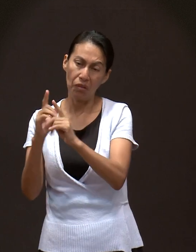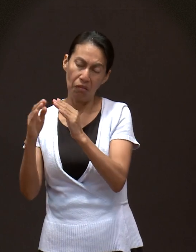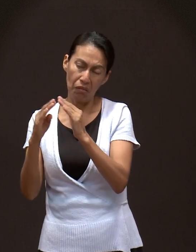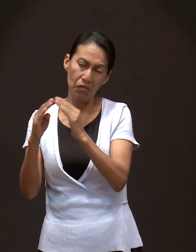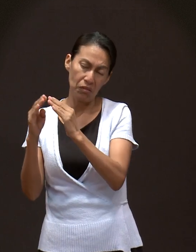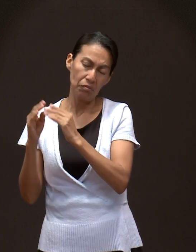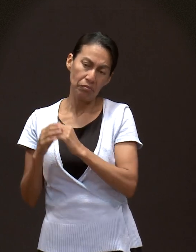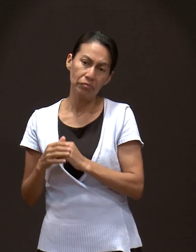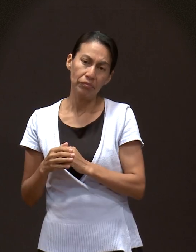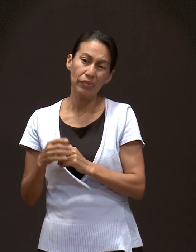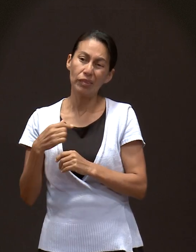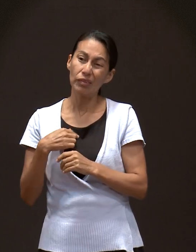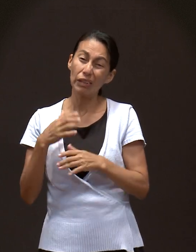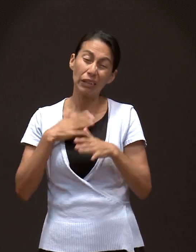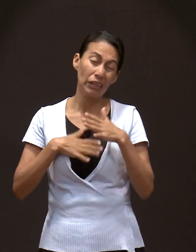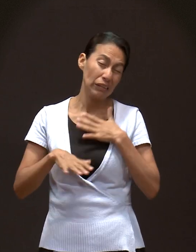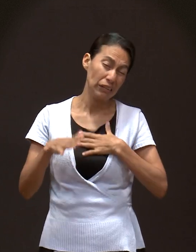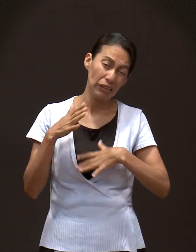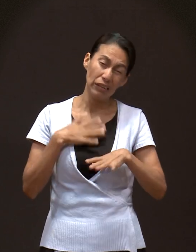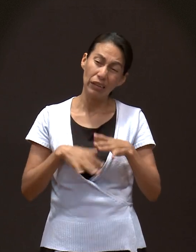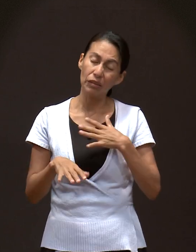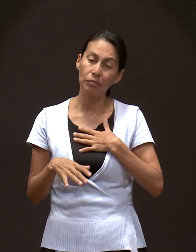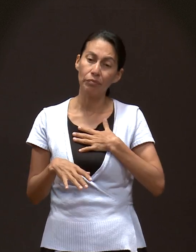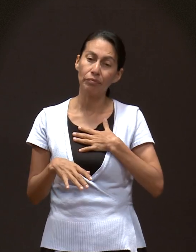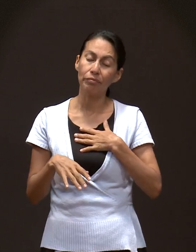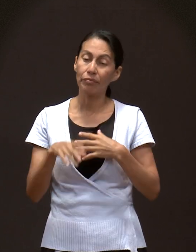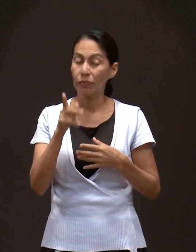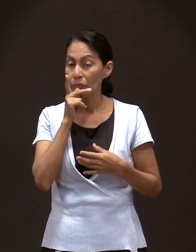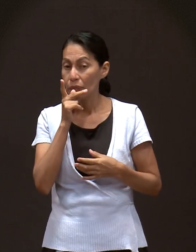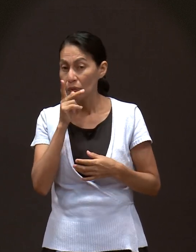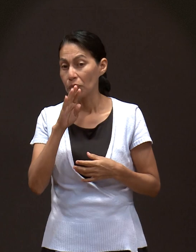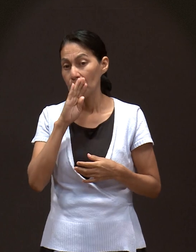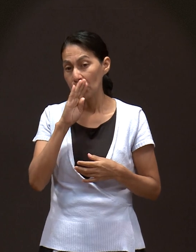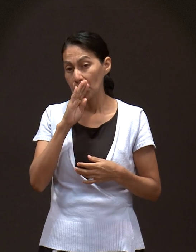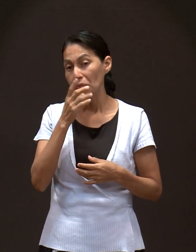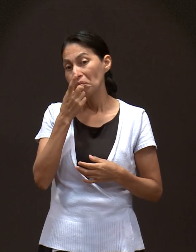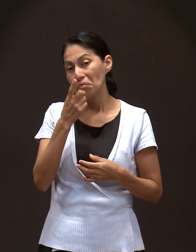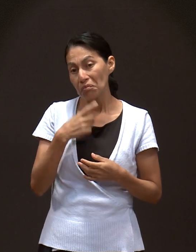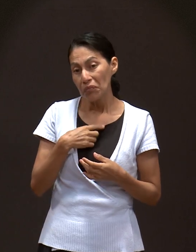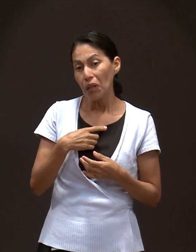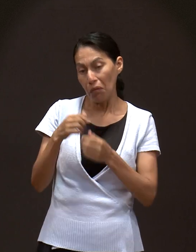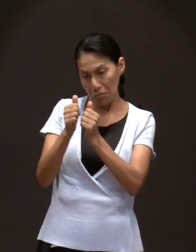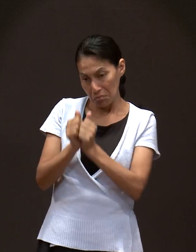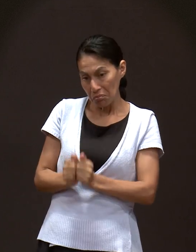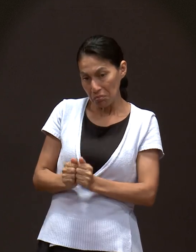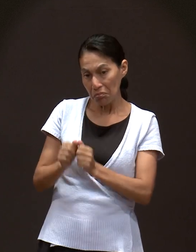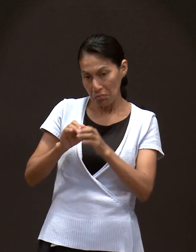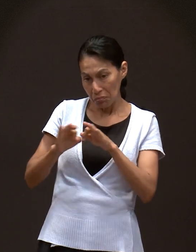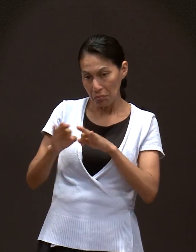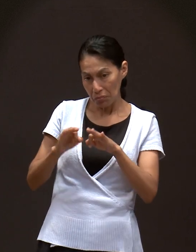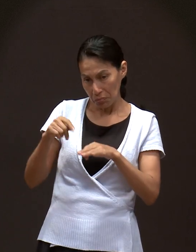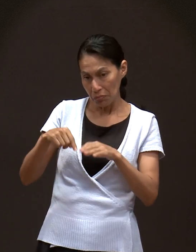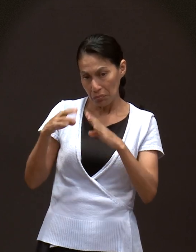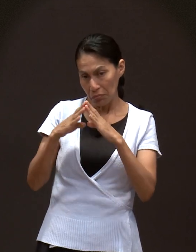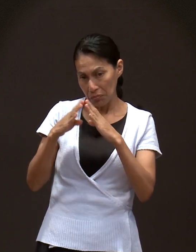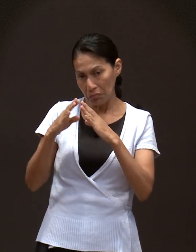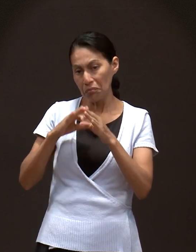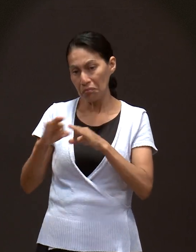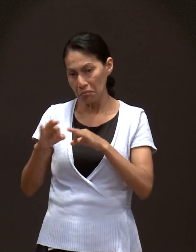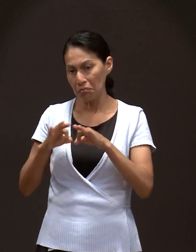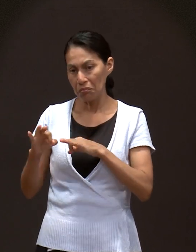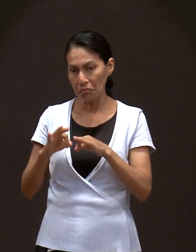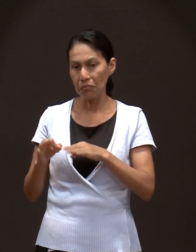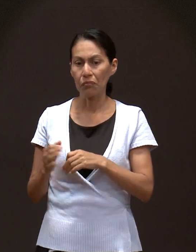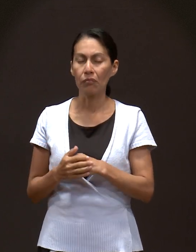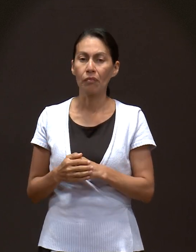papás que sí, que yo estaba muy cansado para colportar. Entonces ellos me dijeron, pues, trabaja aquí con nosotros, trabaja en la